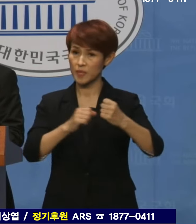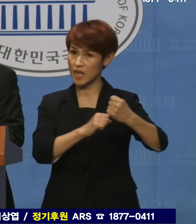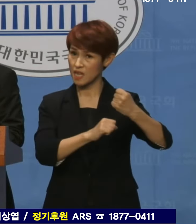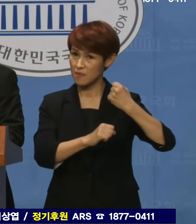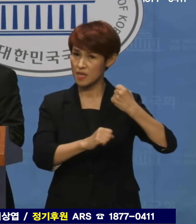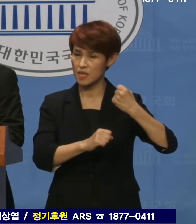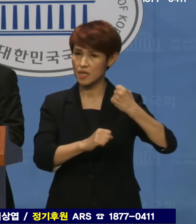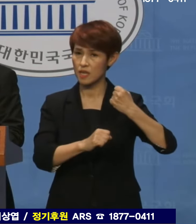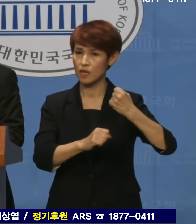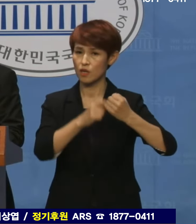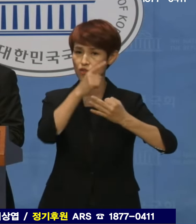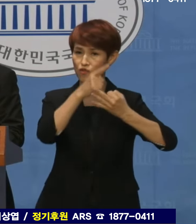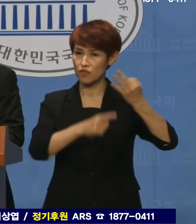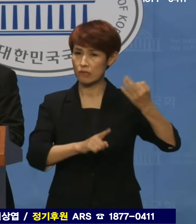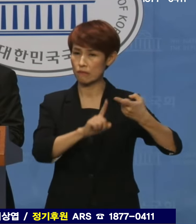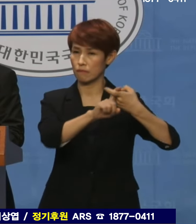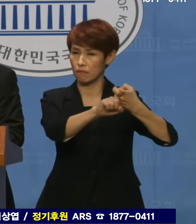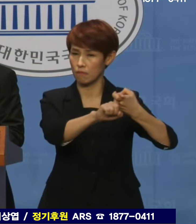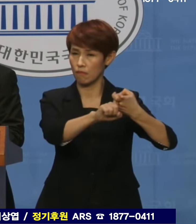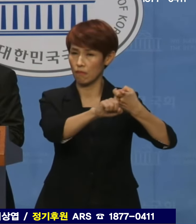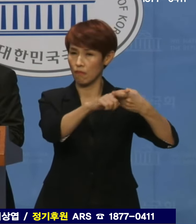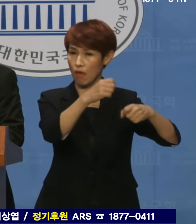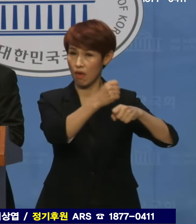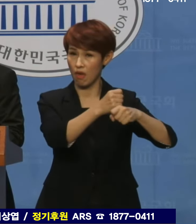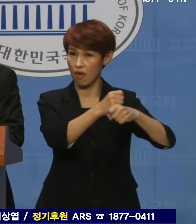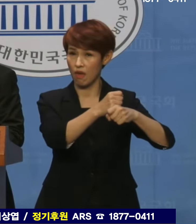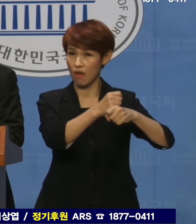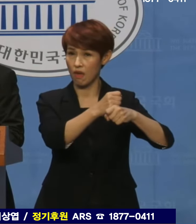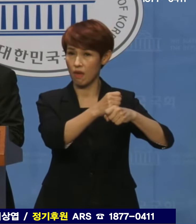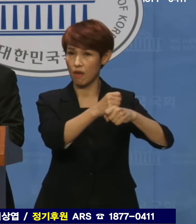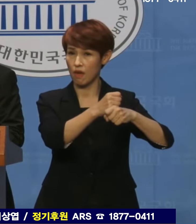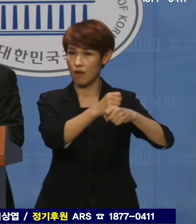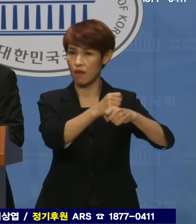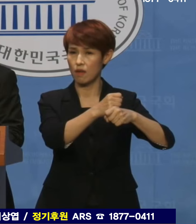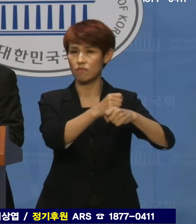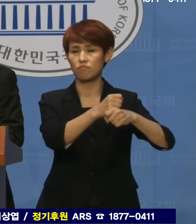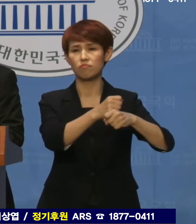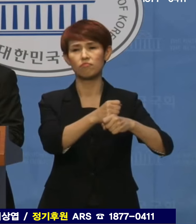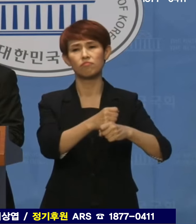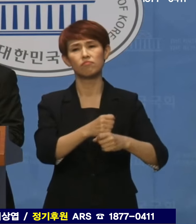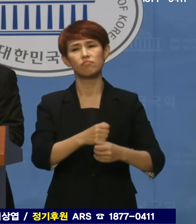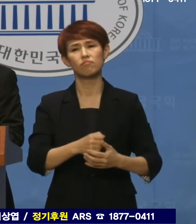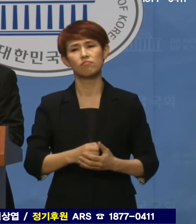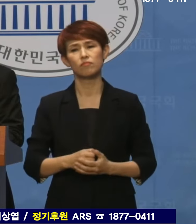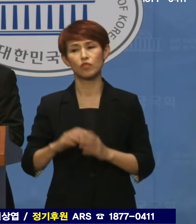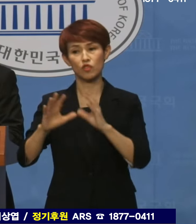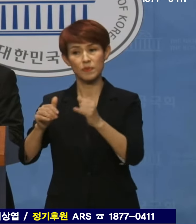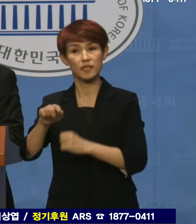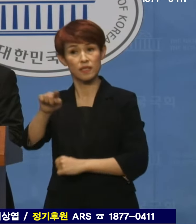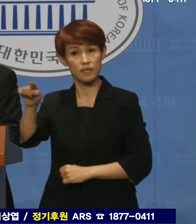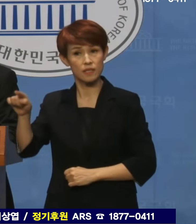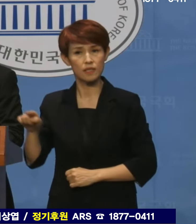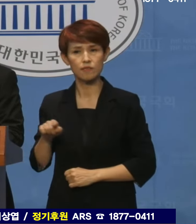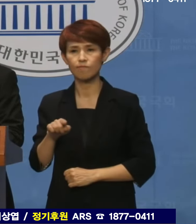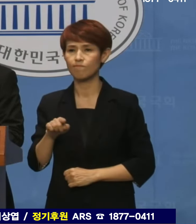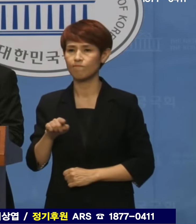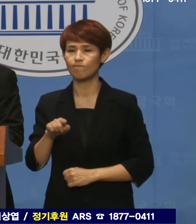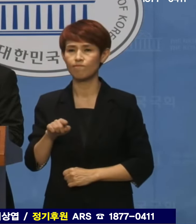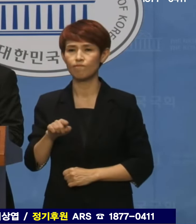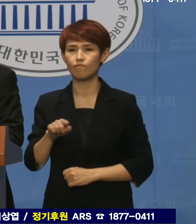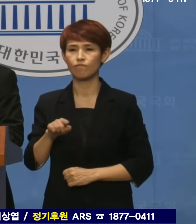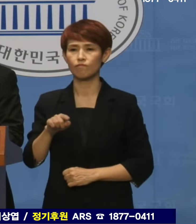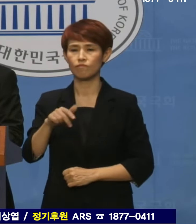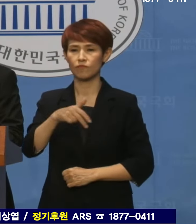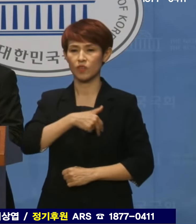국민의힘이 끝내 친윤 꼬리표를 떼지 못하고 도로 친윤당으로 돌아가는 선택을 한다면 국민께서는 이를